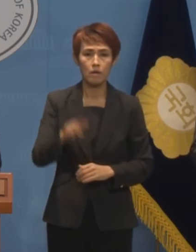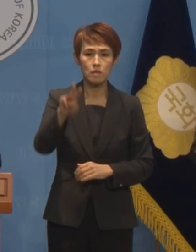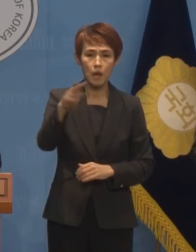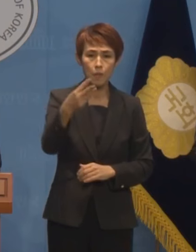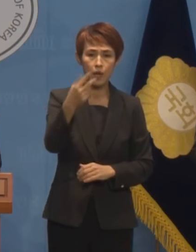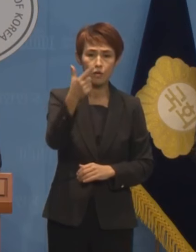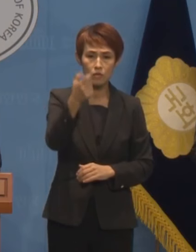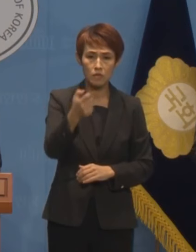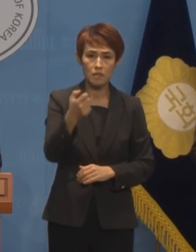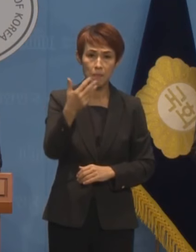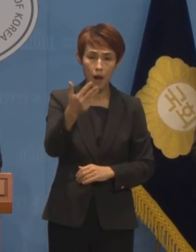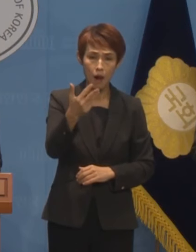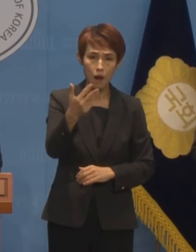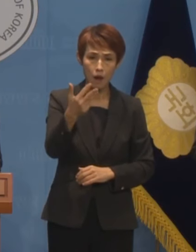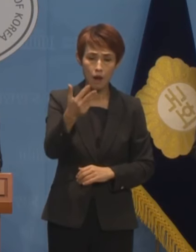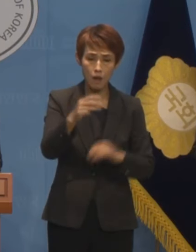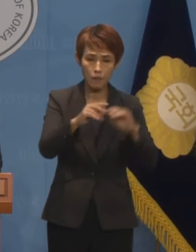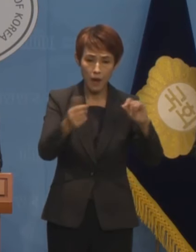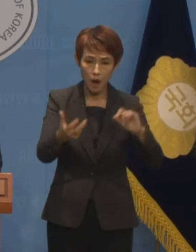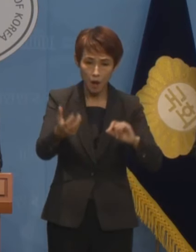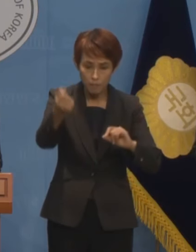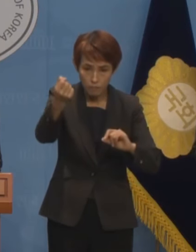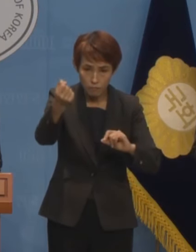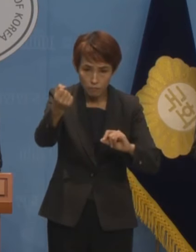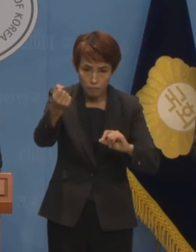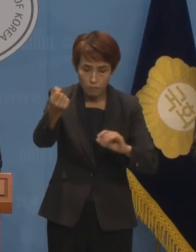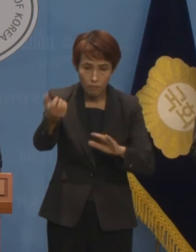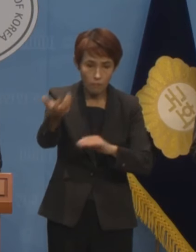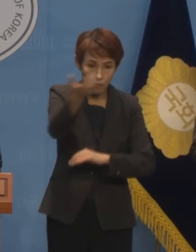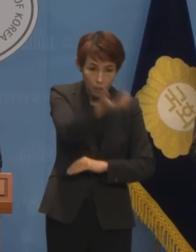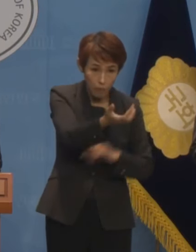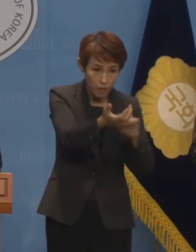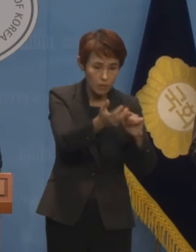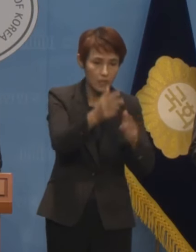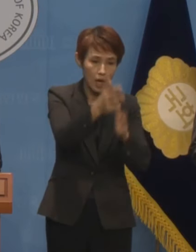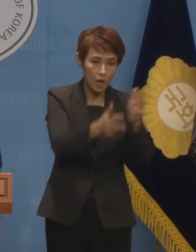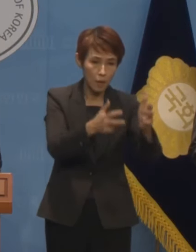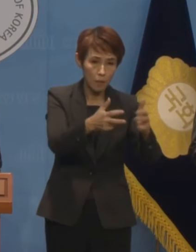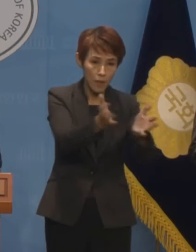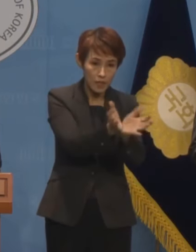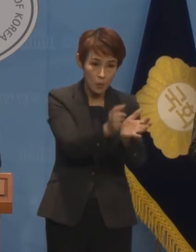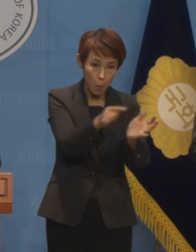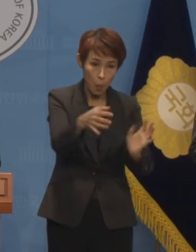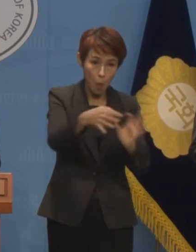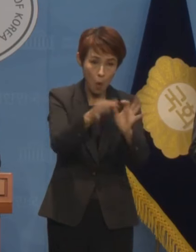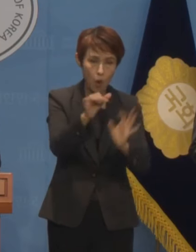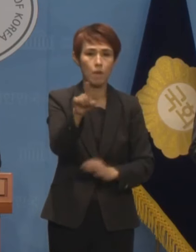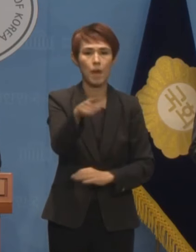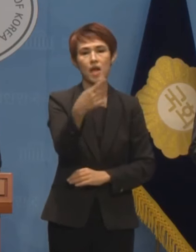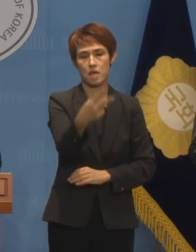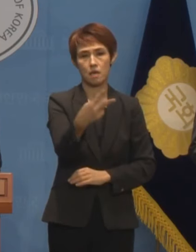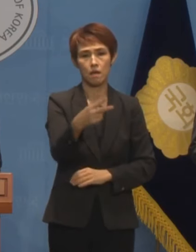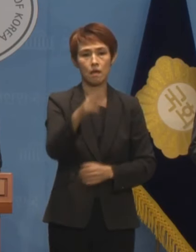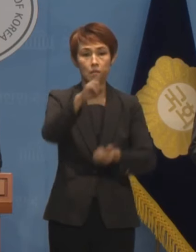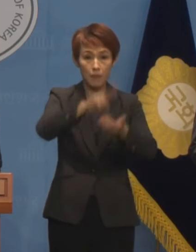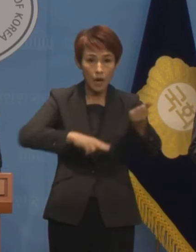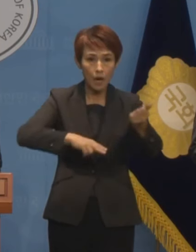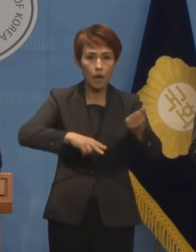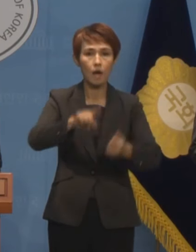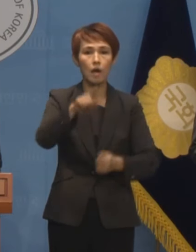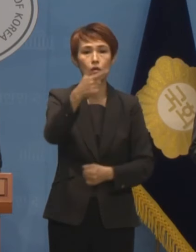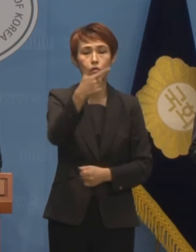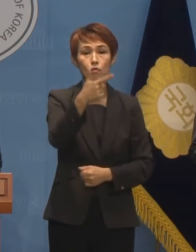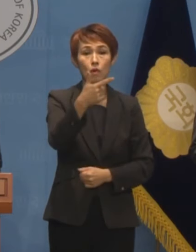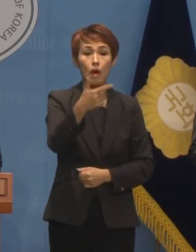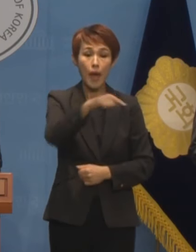368건의 소유권 이전 중 산단에 편입된 건은 102건이었는데 매매 69건 중 9건은